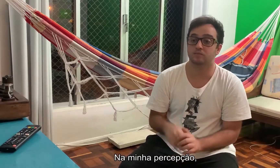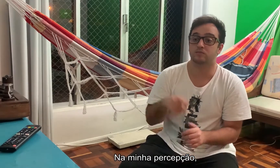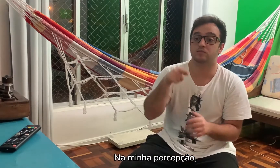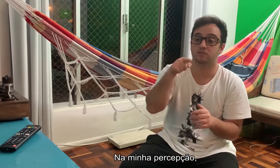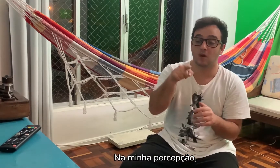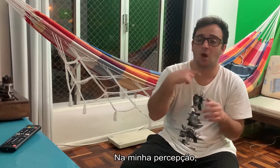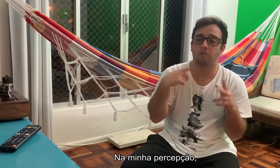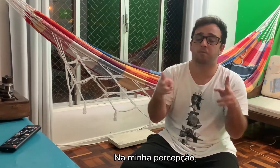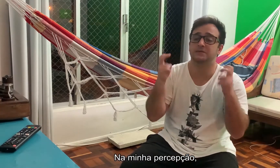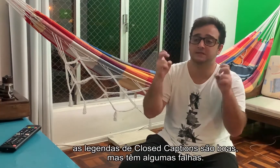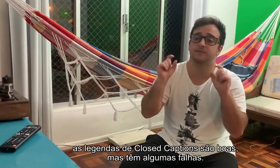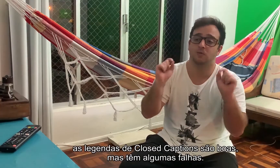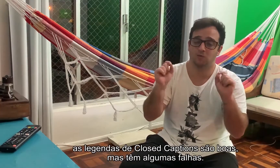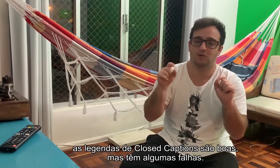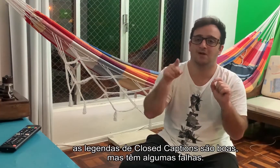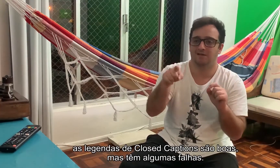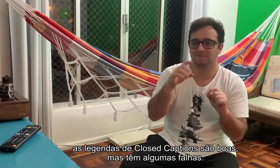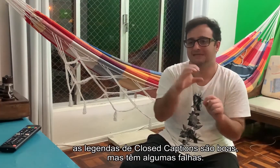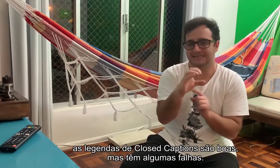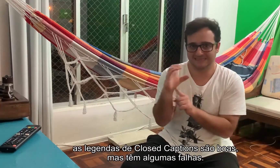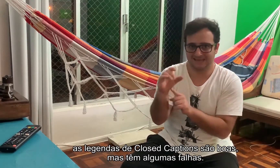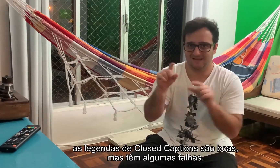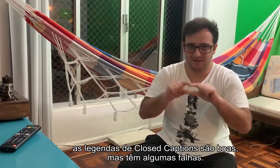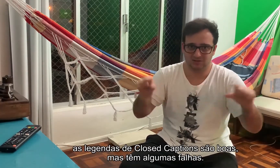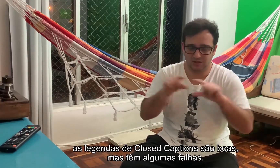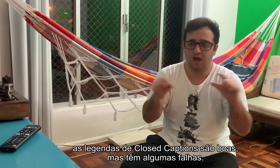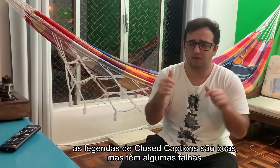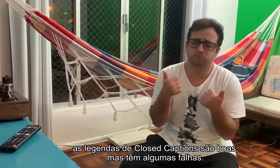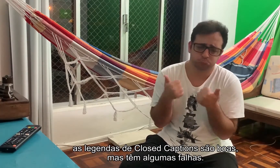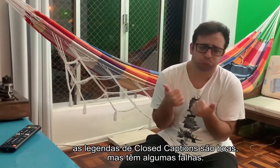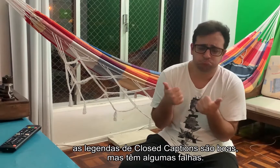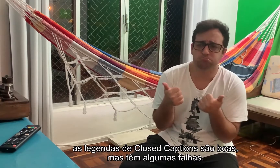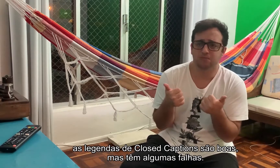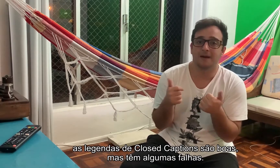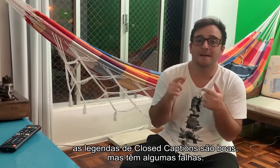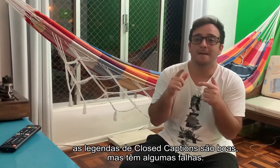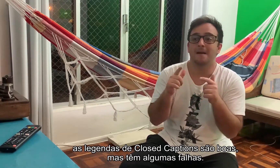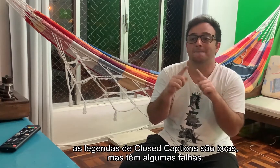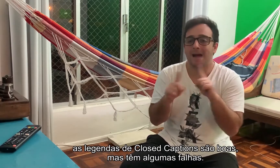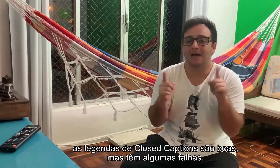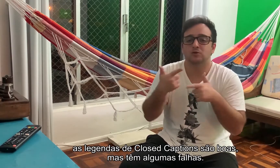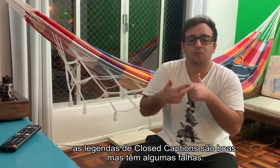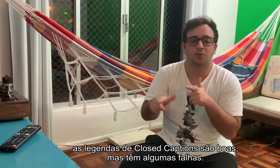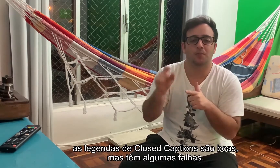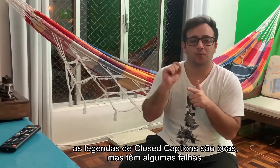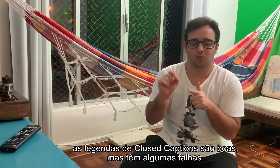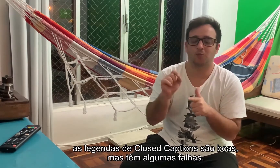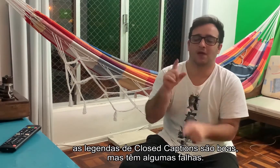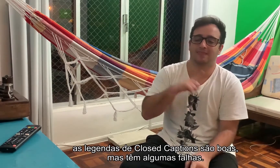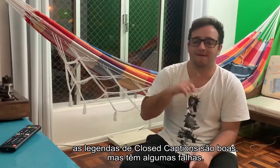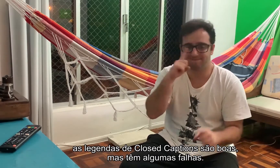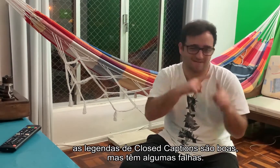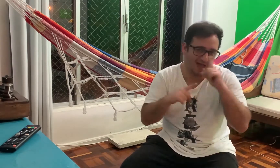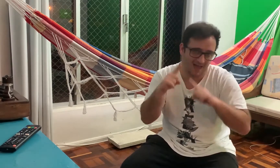e Na minha percepção as legendas the closed caption São boas mas tem algumas falhas